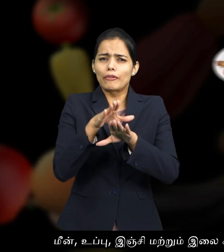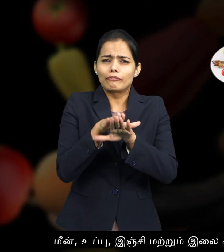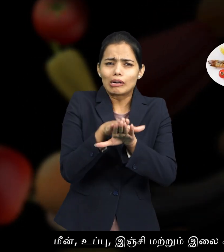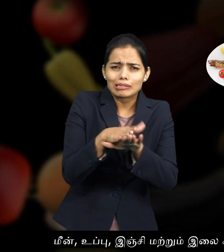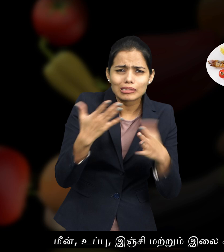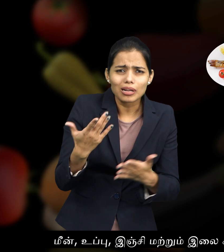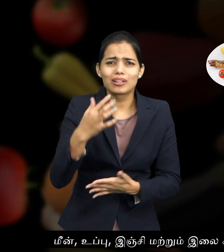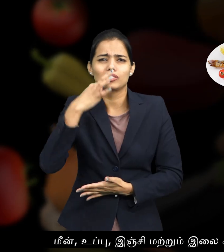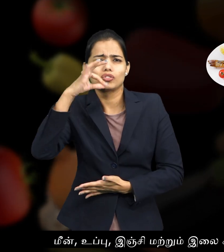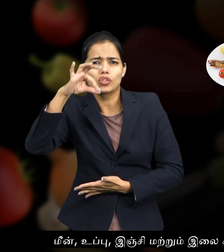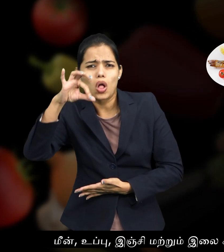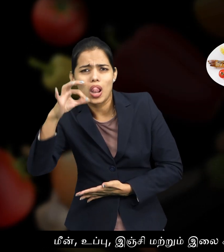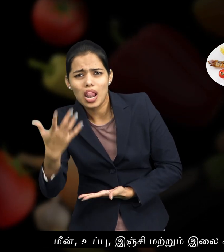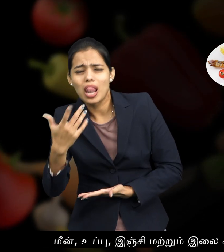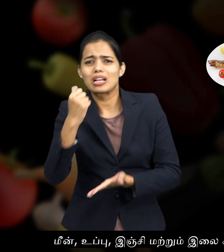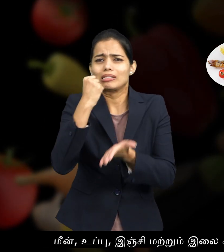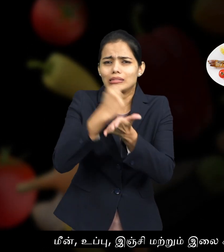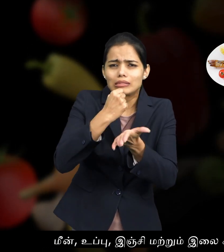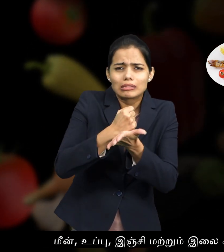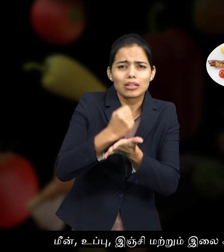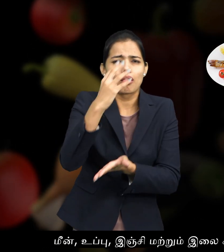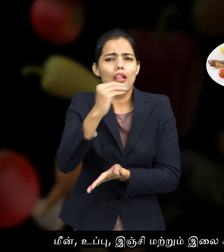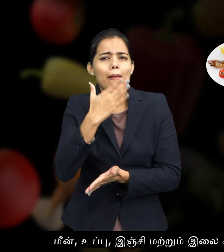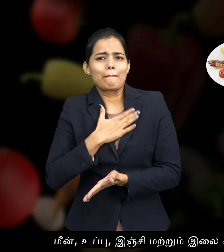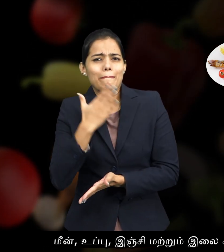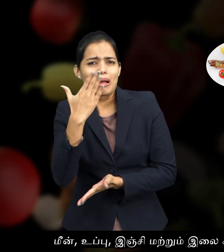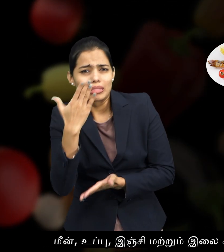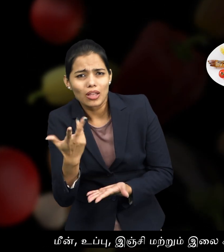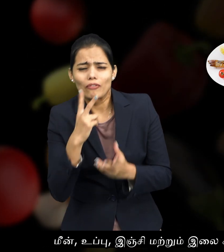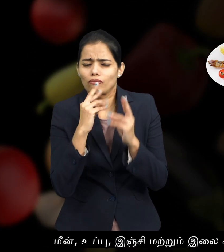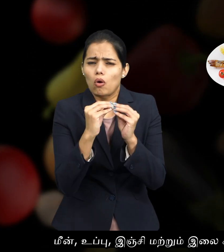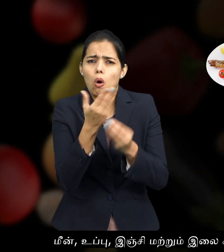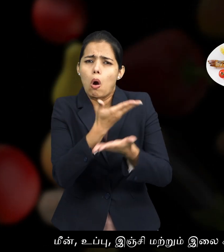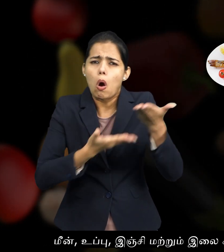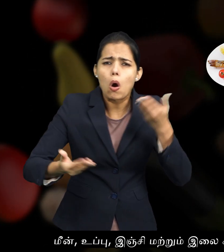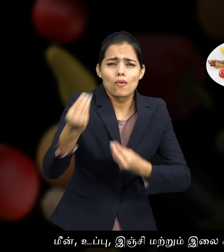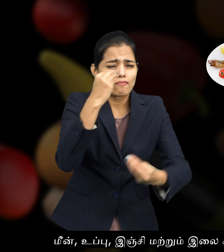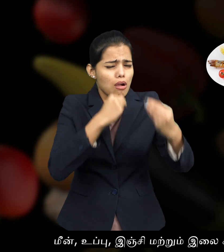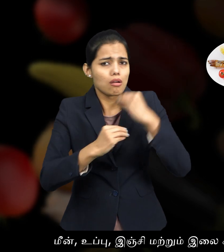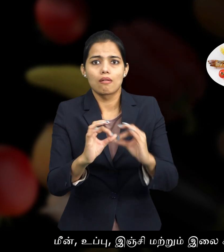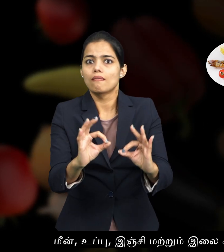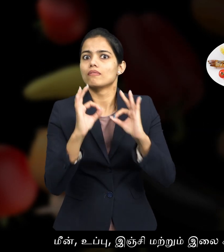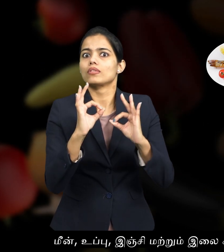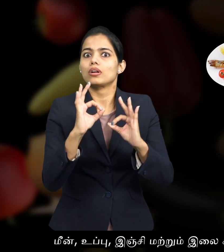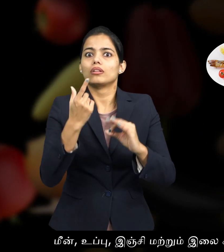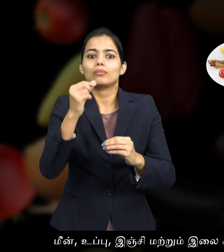மீன், உப்பு, இஞ்சி மற்றும் இலை காய்கறிகள் அயோடின் நிறைந்துள்ளது.